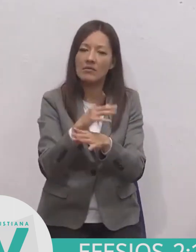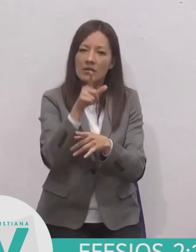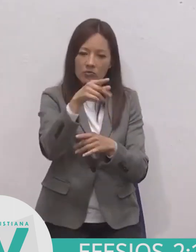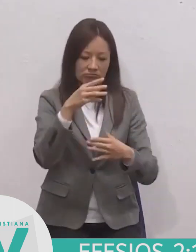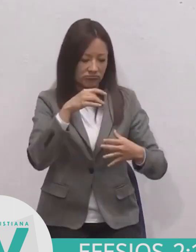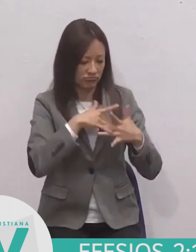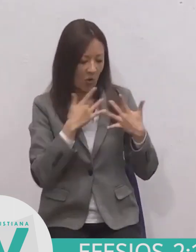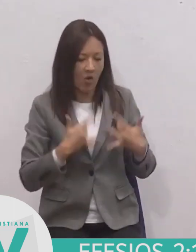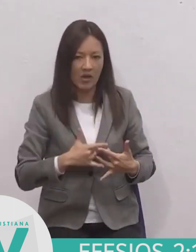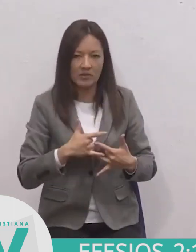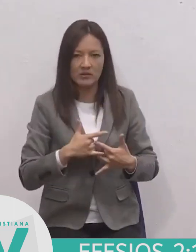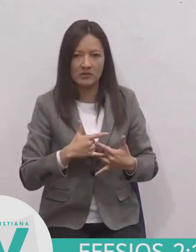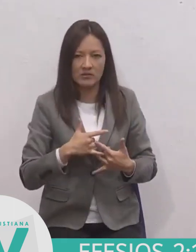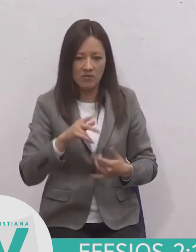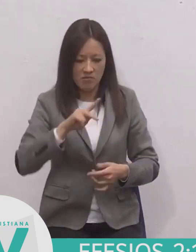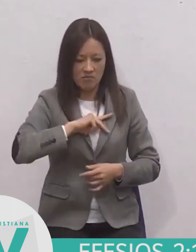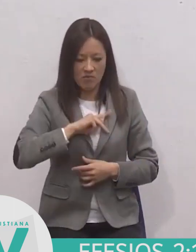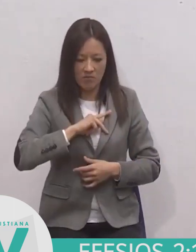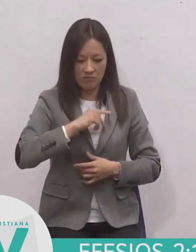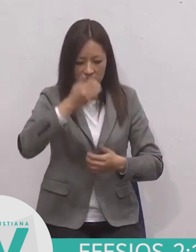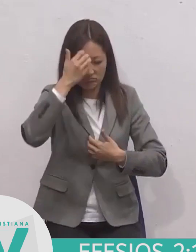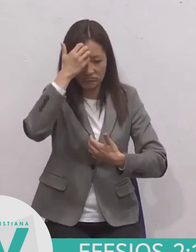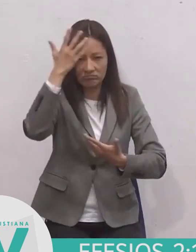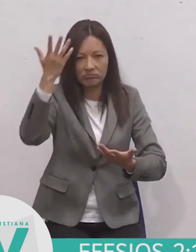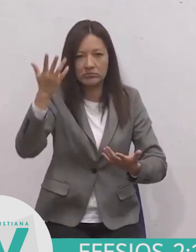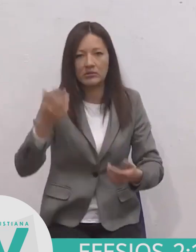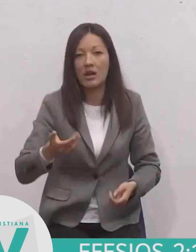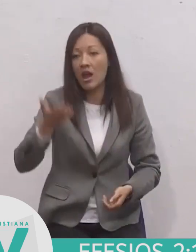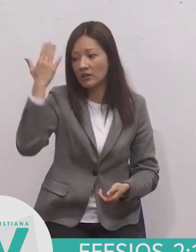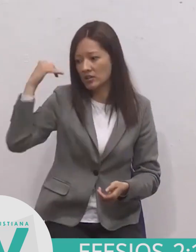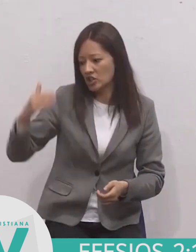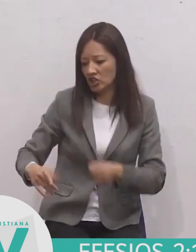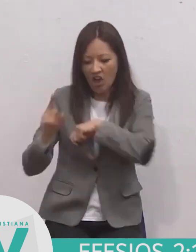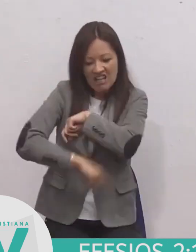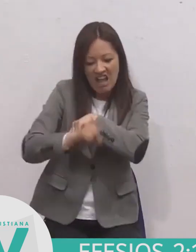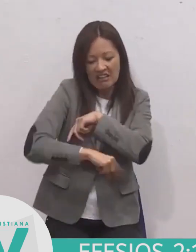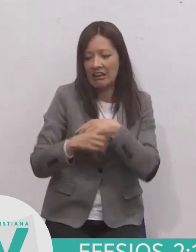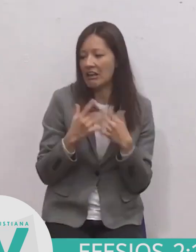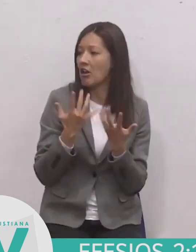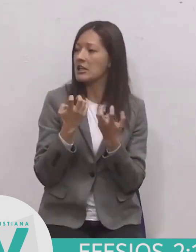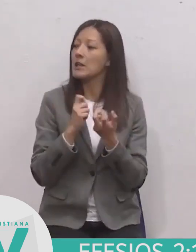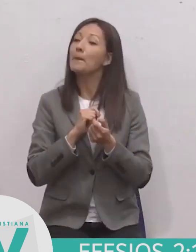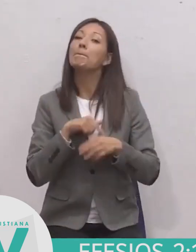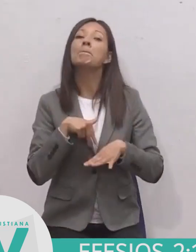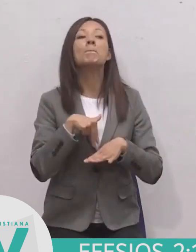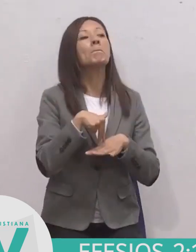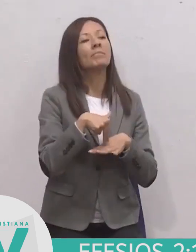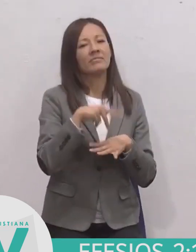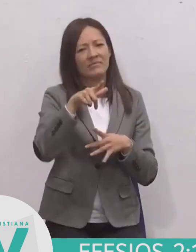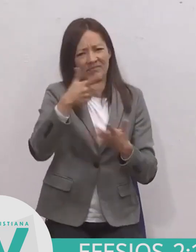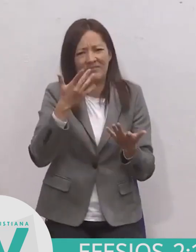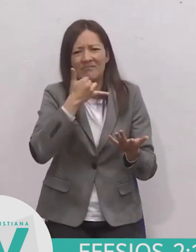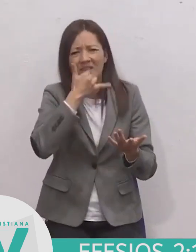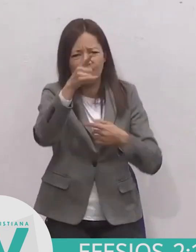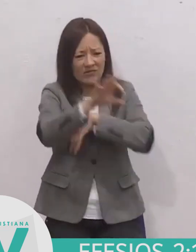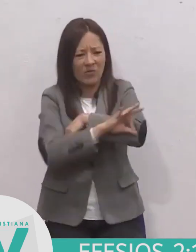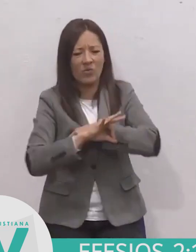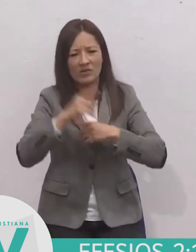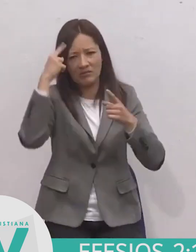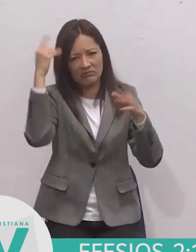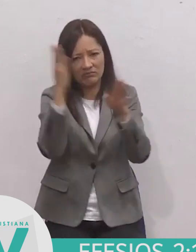y de los correazos que le pegaron demasiados cuando era chiquito o que no le pegaron. Son traumas de su niñez,